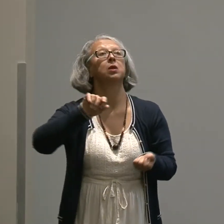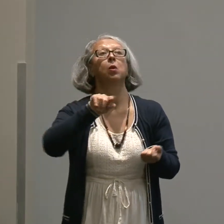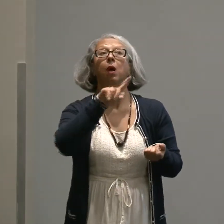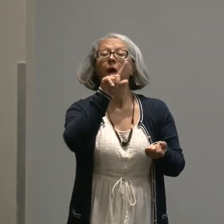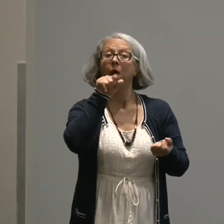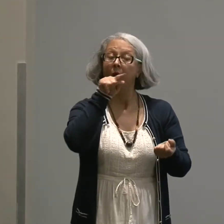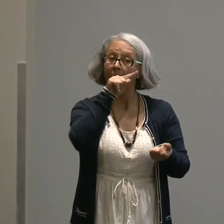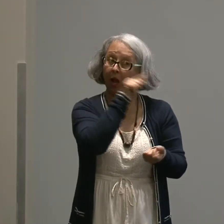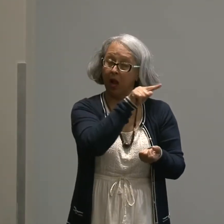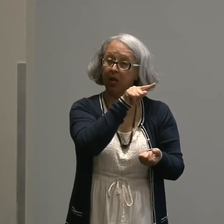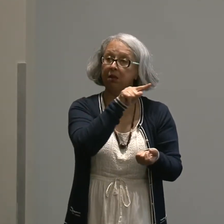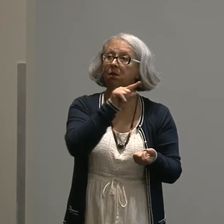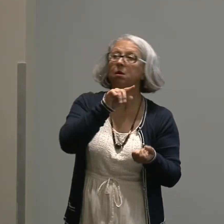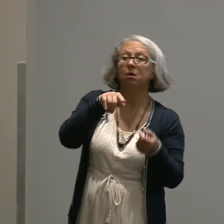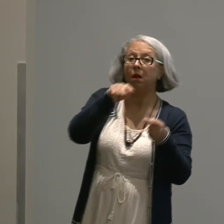SIL.